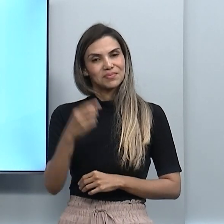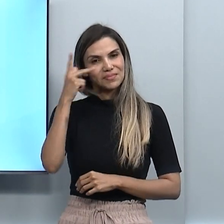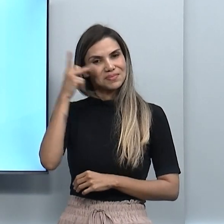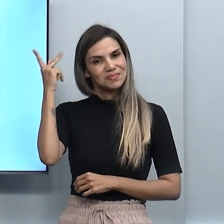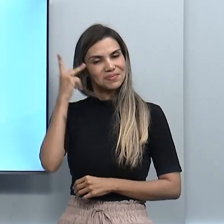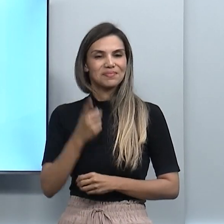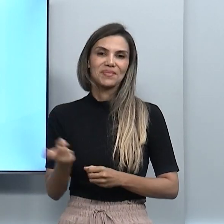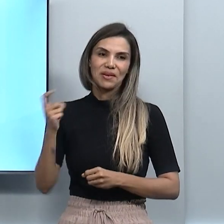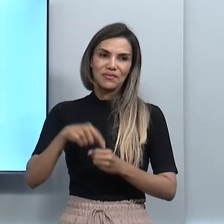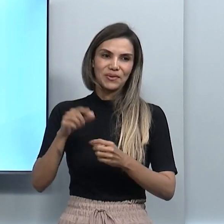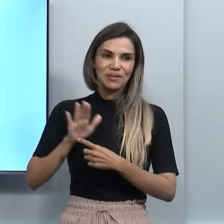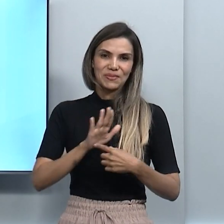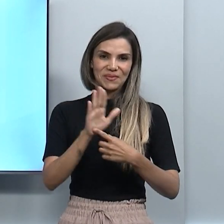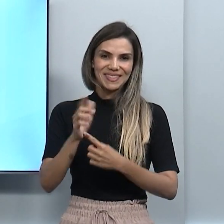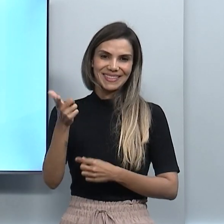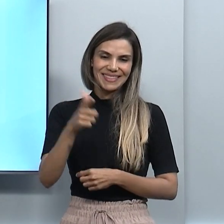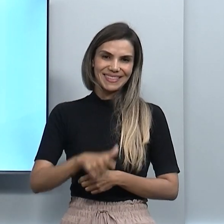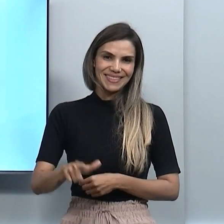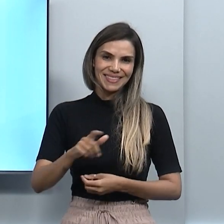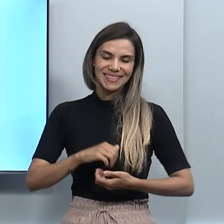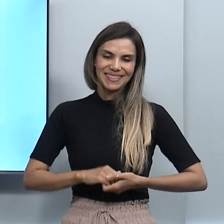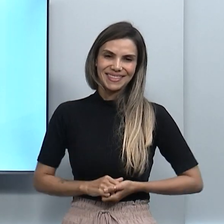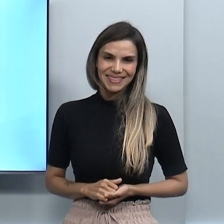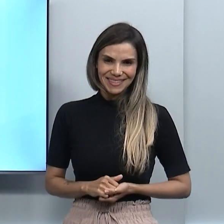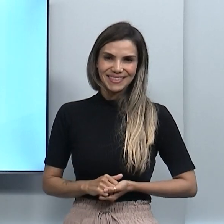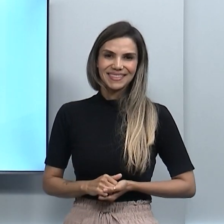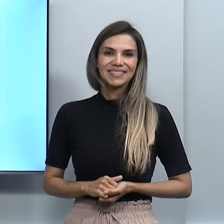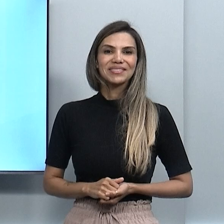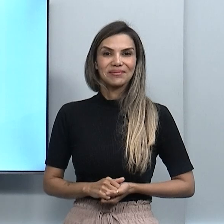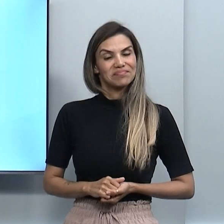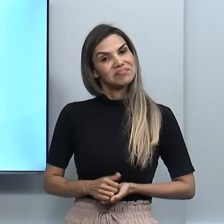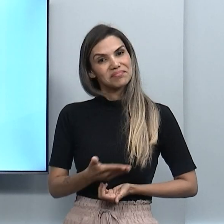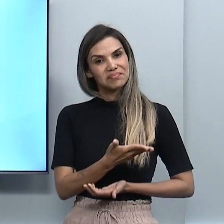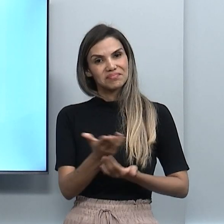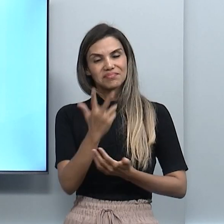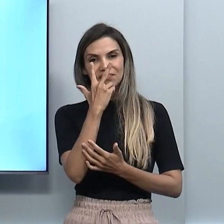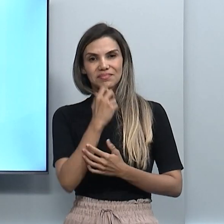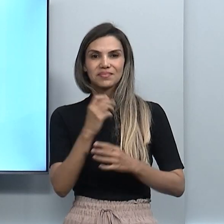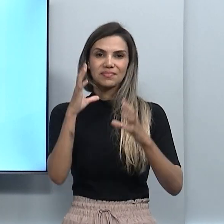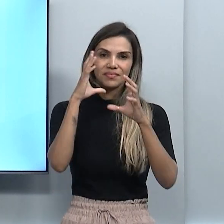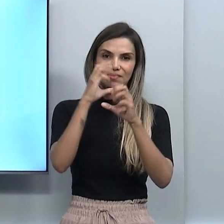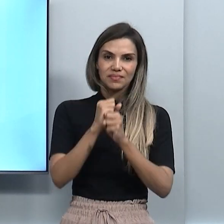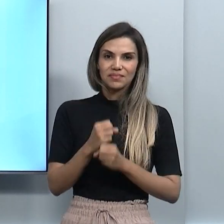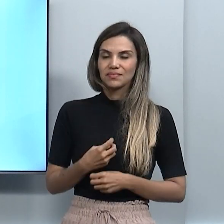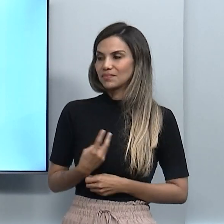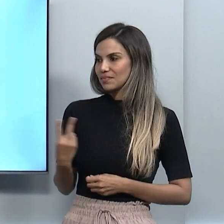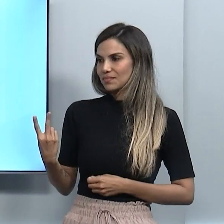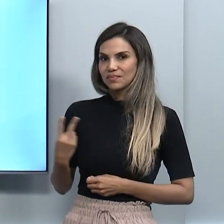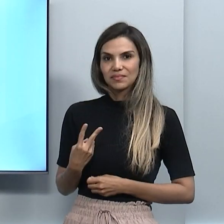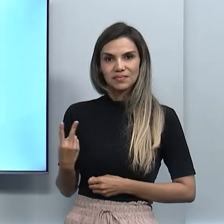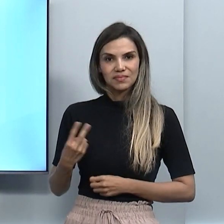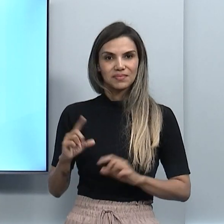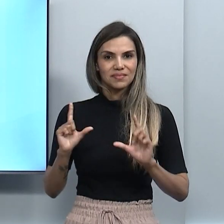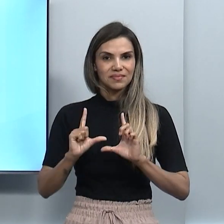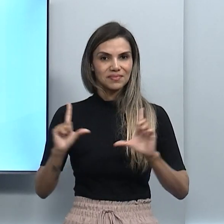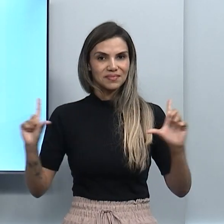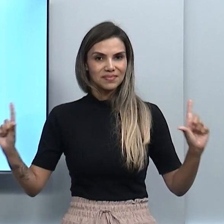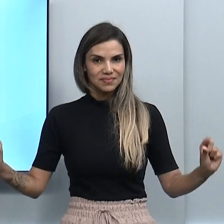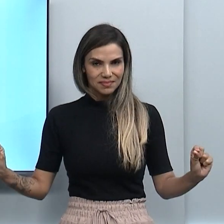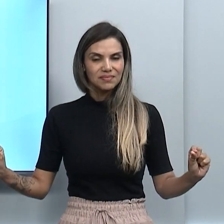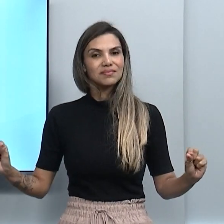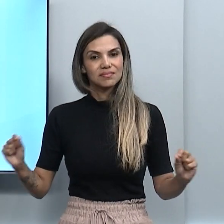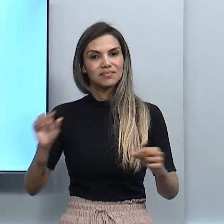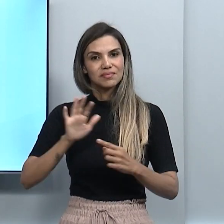Camila Maia volta aqui aos estúdios do Conexões, viu? Lembrando o nosso público cego e de baixa visão, que assim que nós duas sairmos